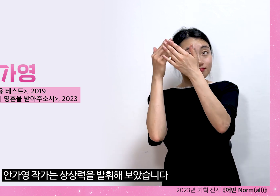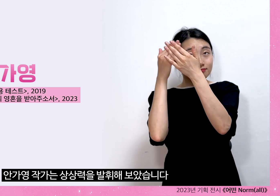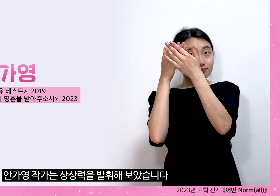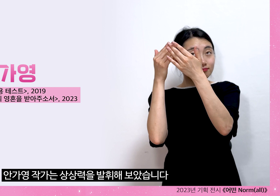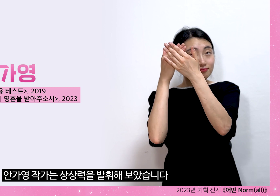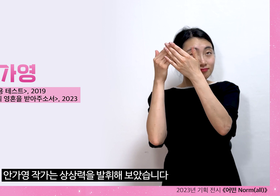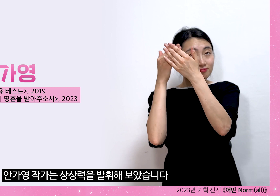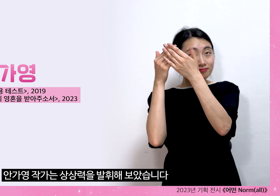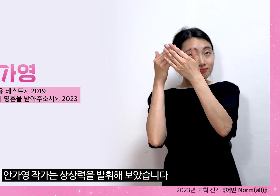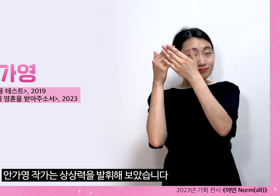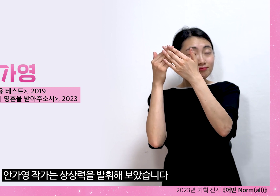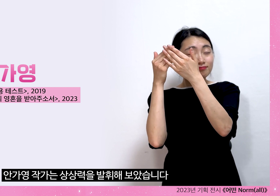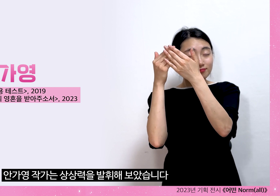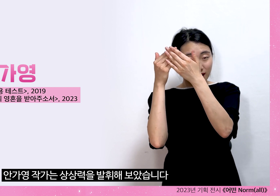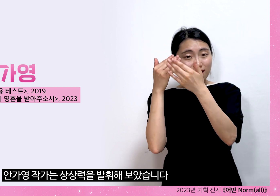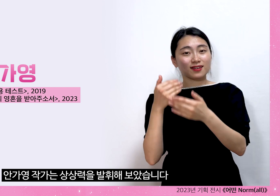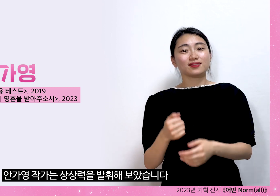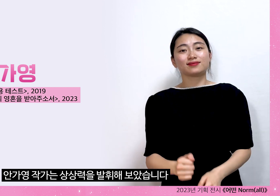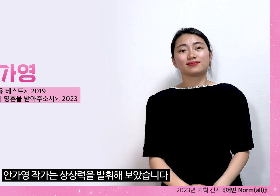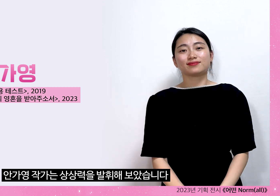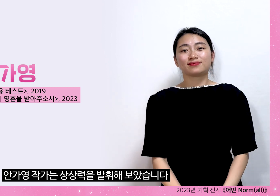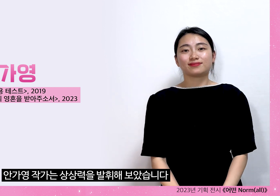상상력을 발휘해 보았습니다.